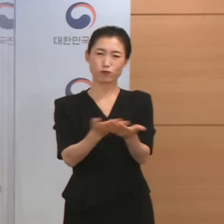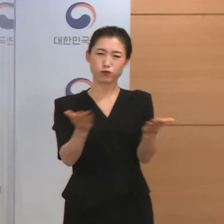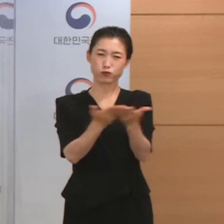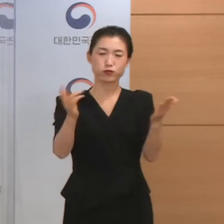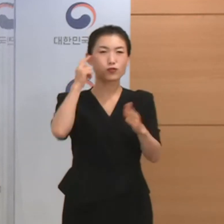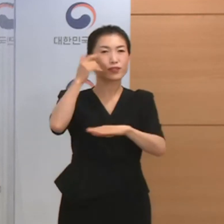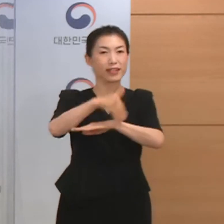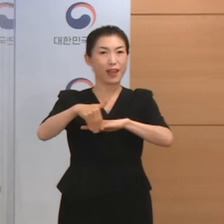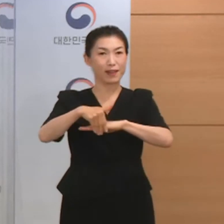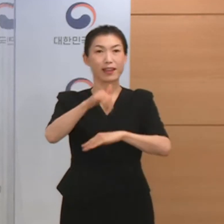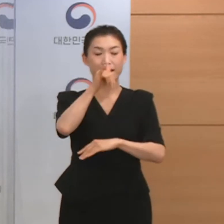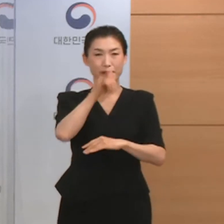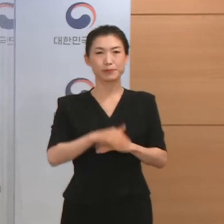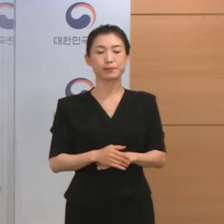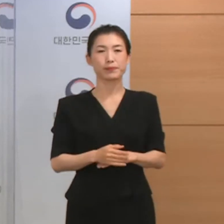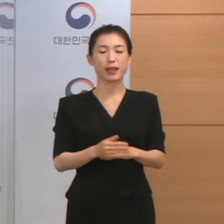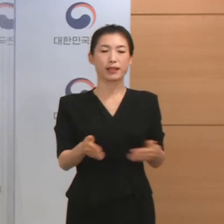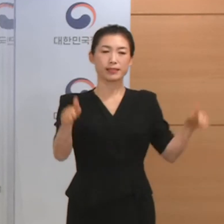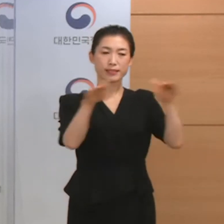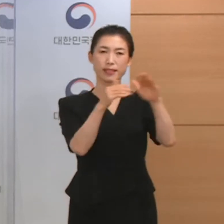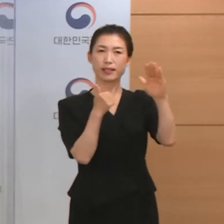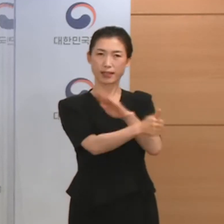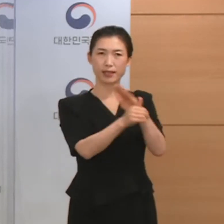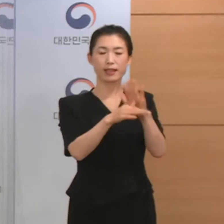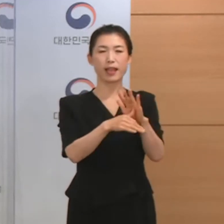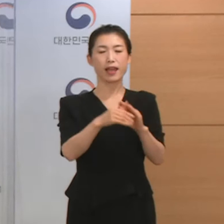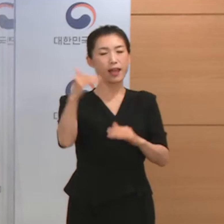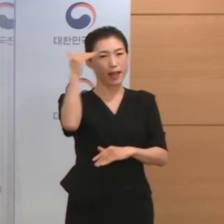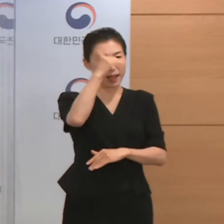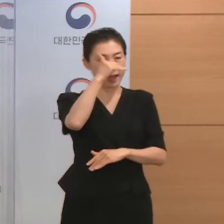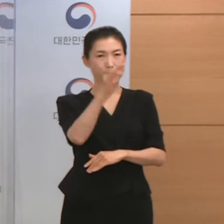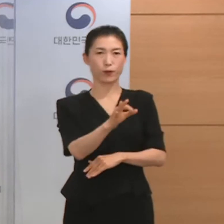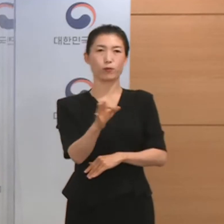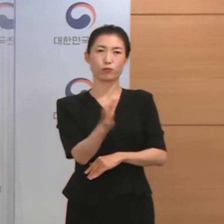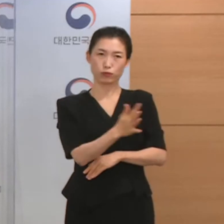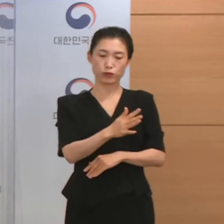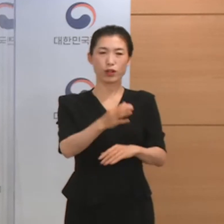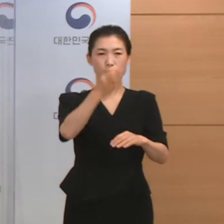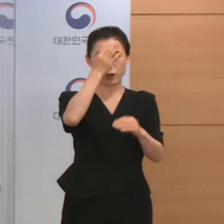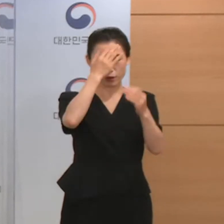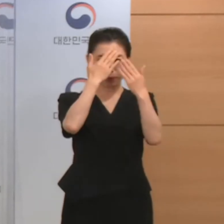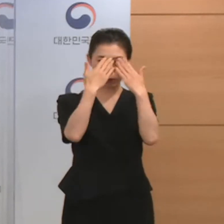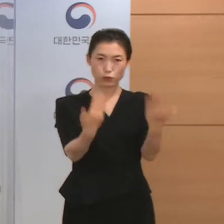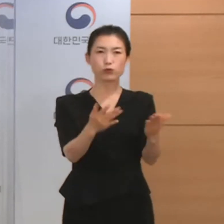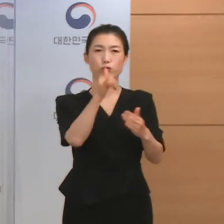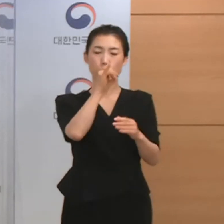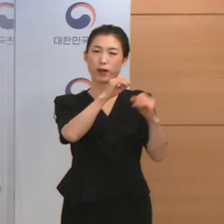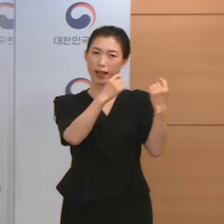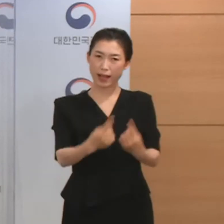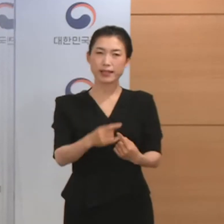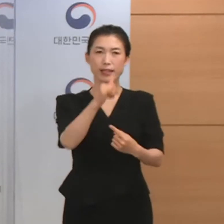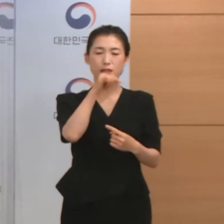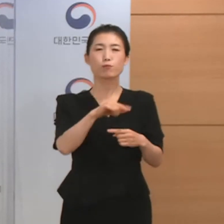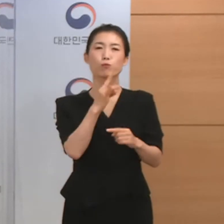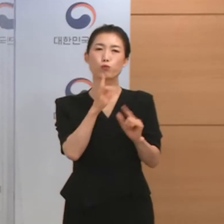따라서 시설을 이용 시에 이용 관람료 등의 할인이나 면제 혹은 다른 어떤 혜택들이 추가적으로 좀